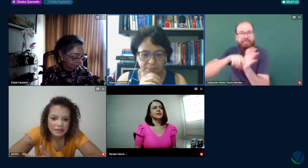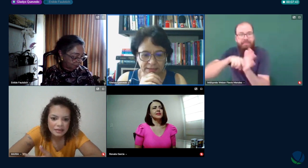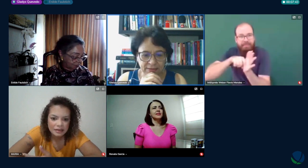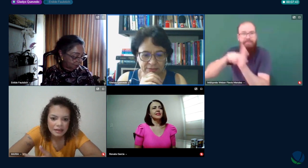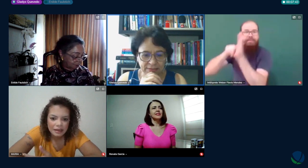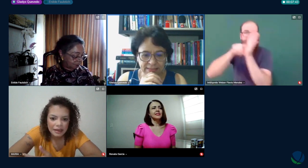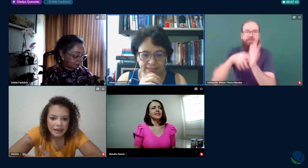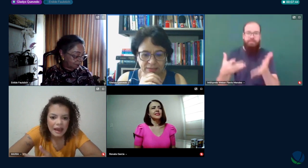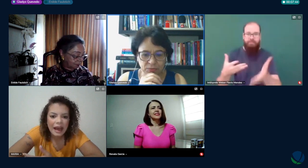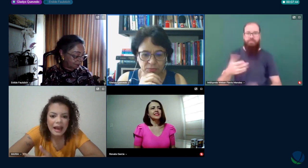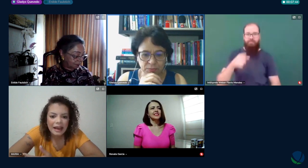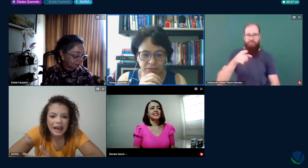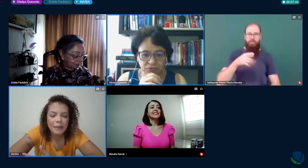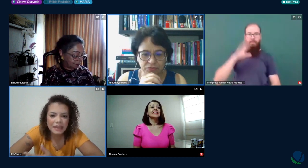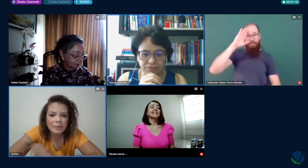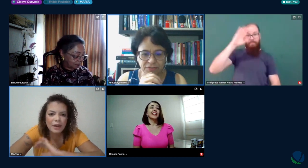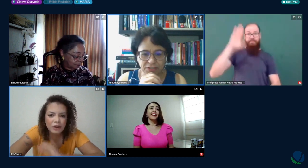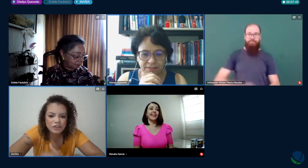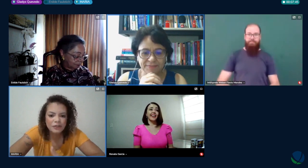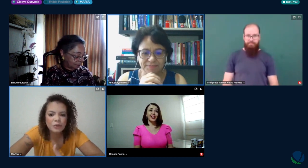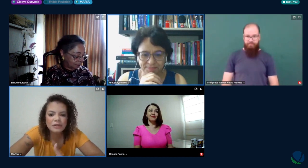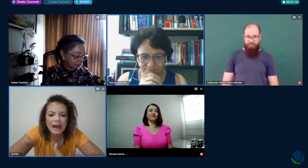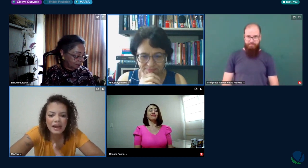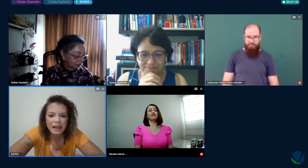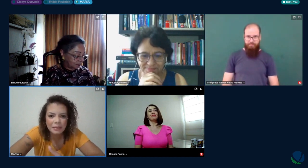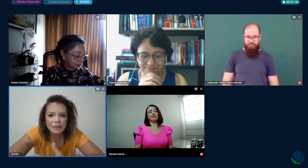Acho que a Maria Carolina está com o microfone.